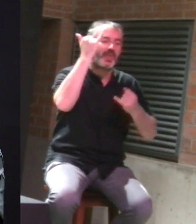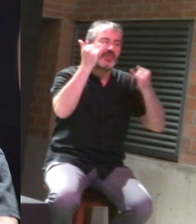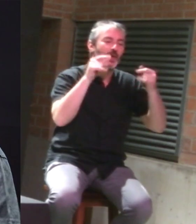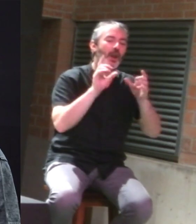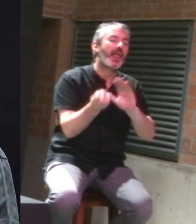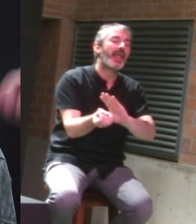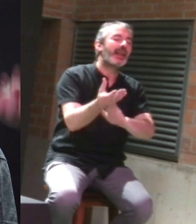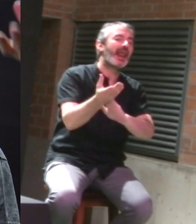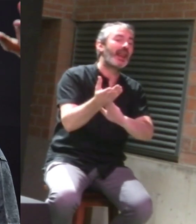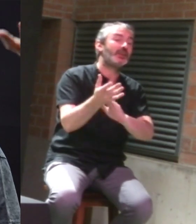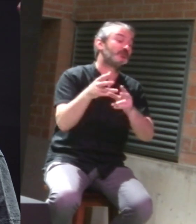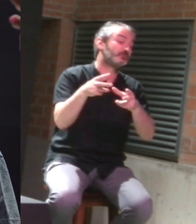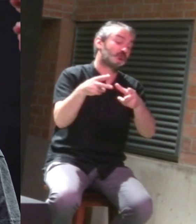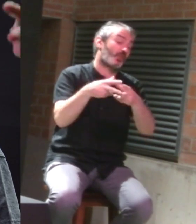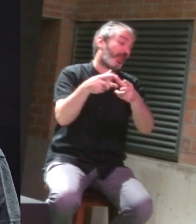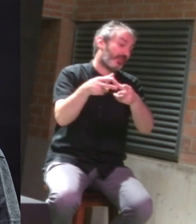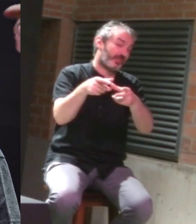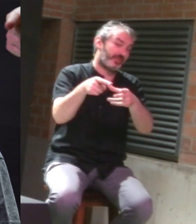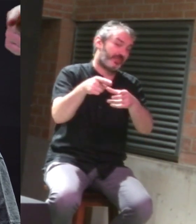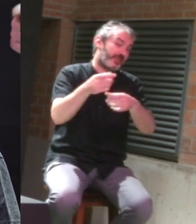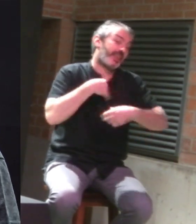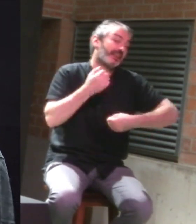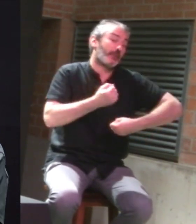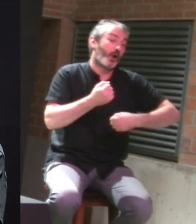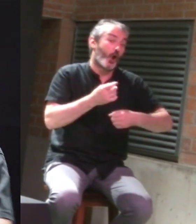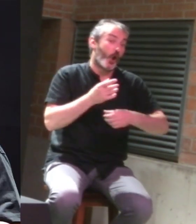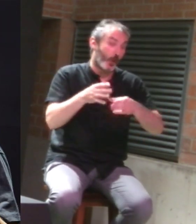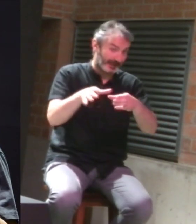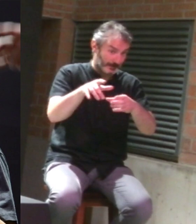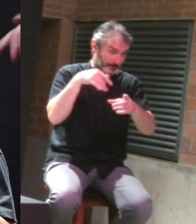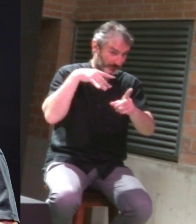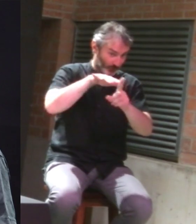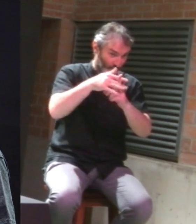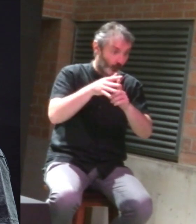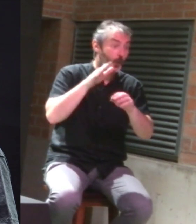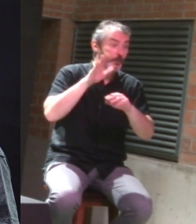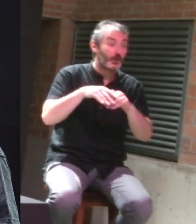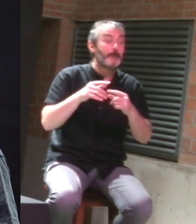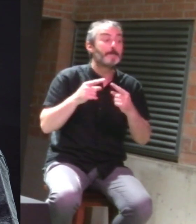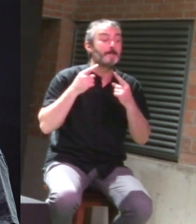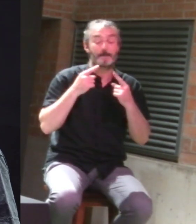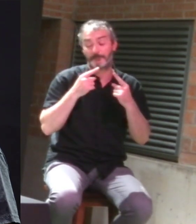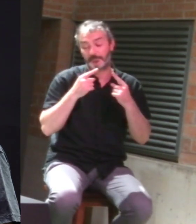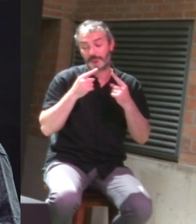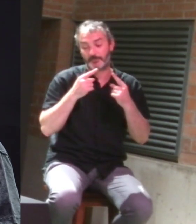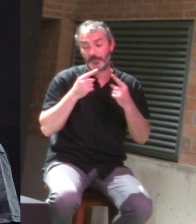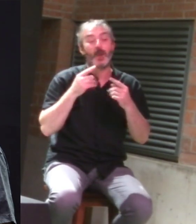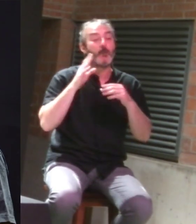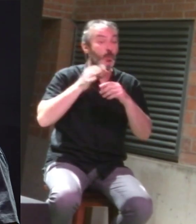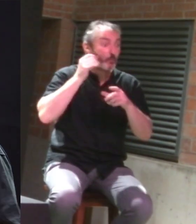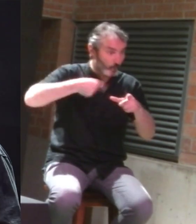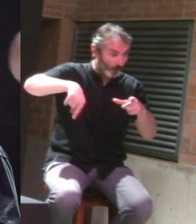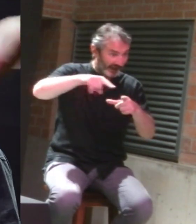crear sociedades de obreras de oficio de mujeres se producen en ese contexto de la Primera Internacional por parte de